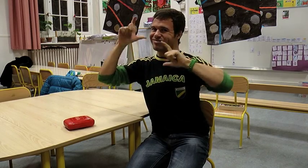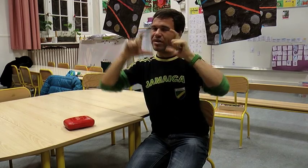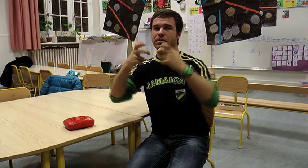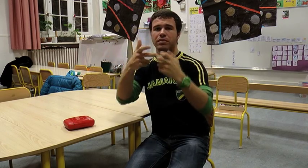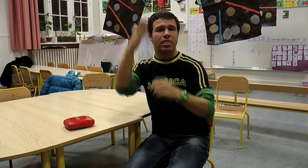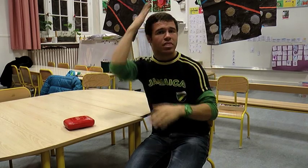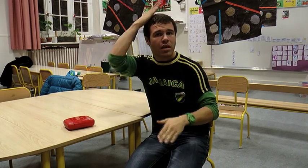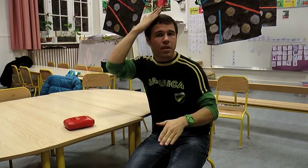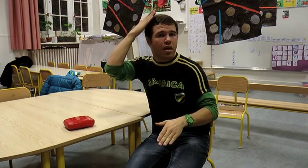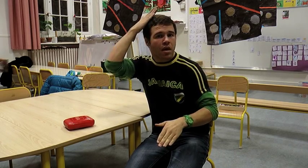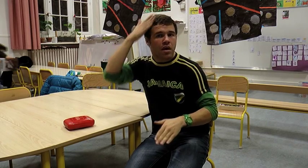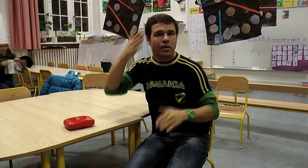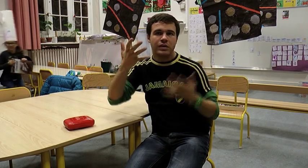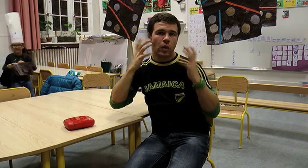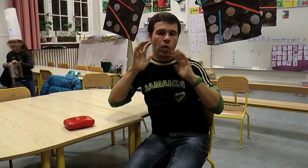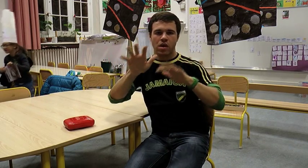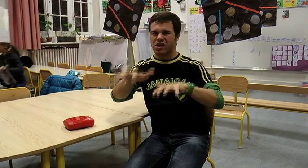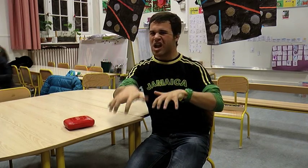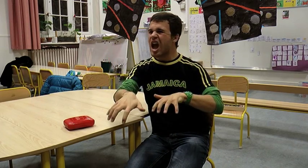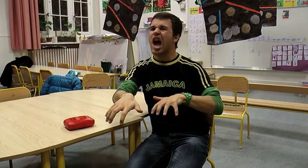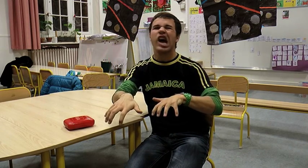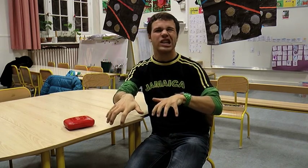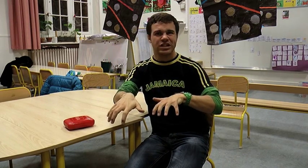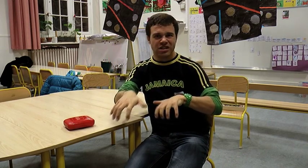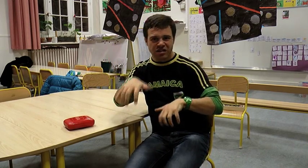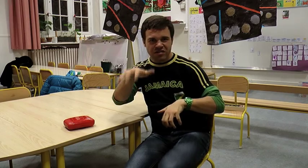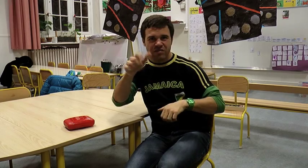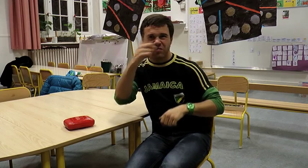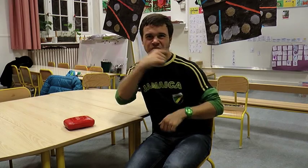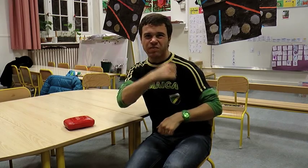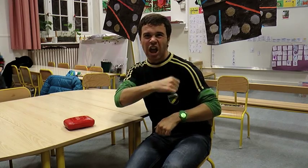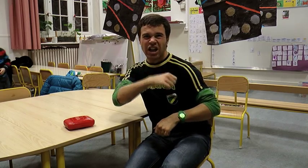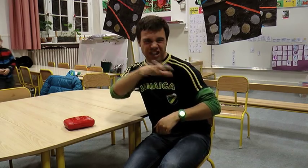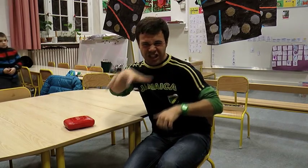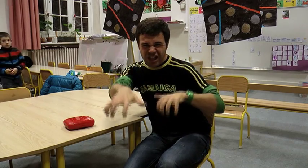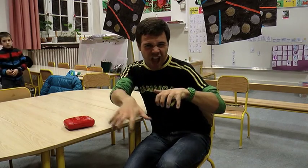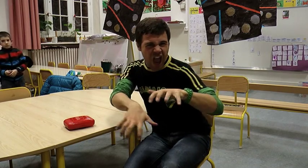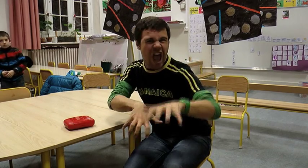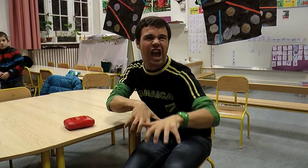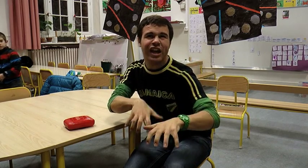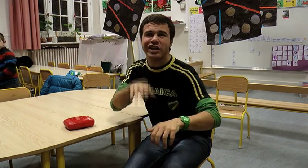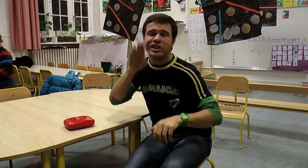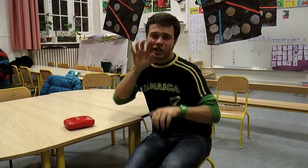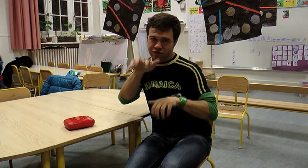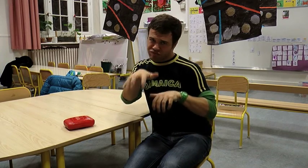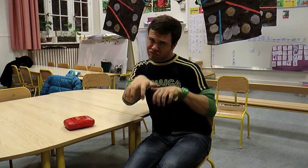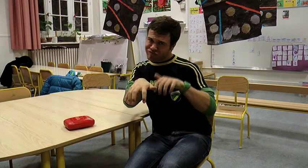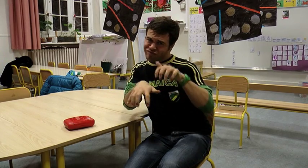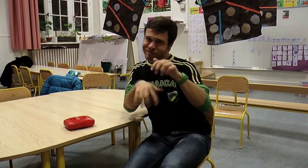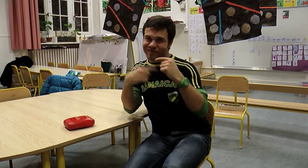valeurs. Et par exemple, les animaux. On peut faire un lion comme ça, ou alors il va être méchant, ou alors il est gentil,